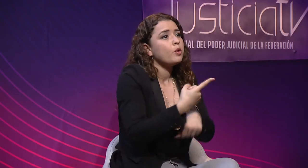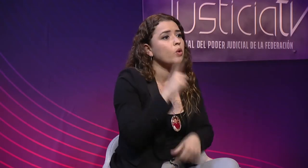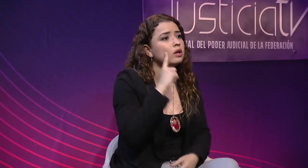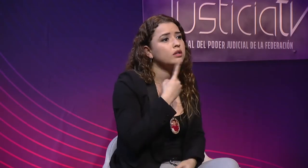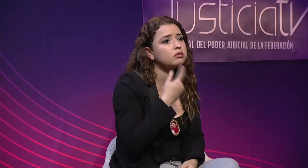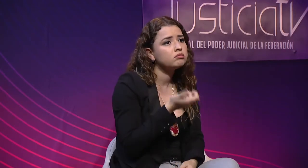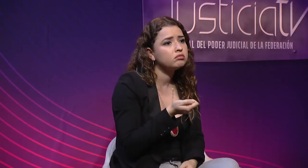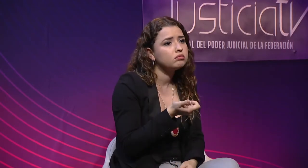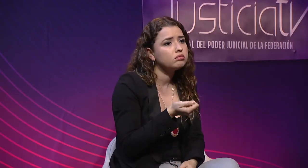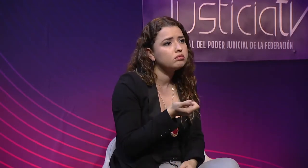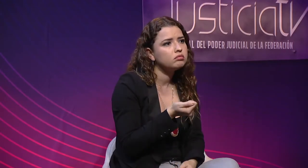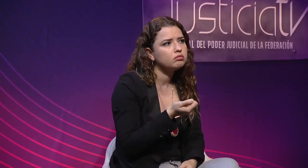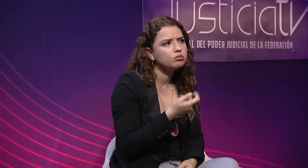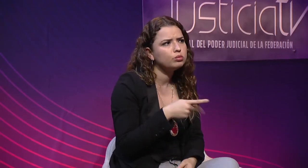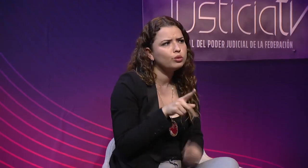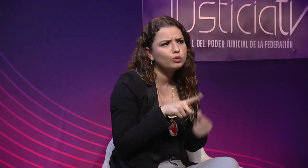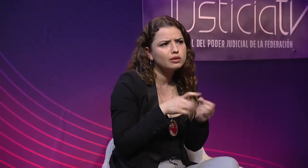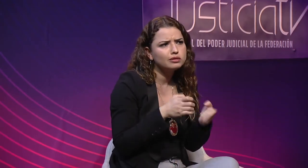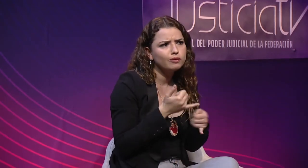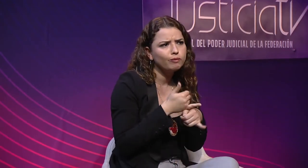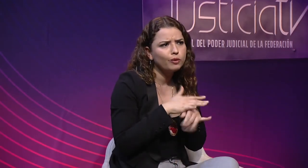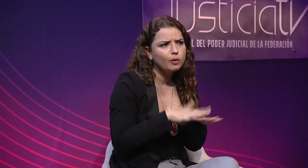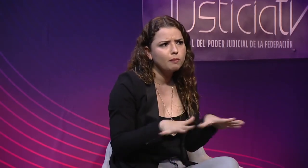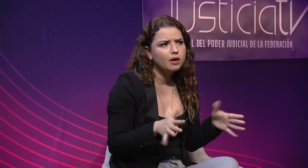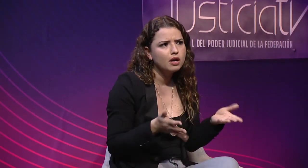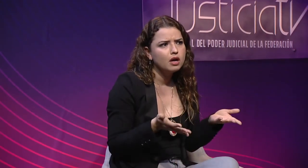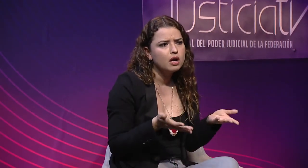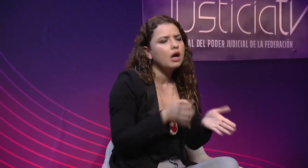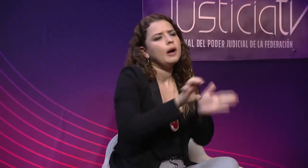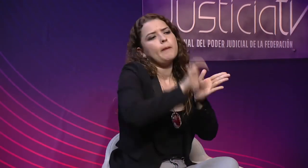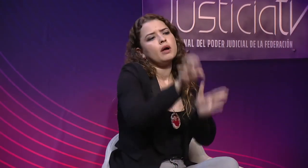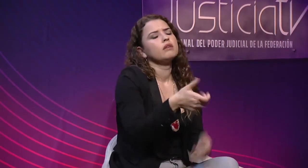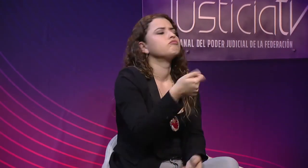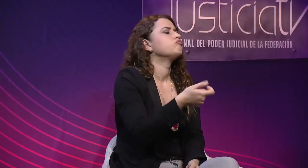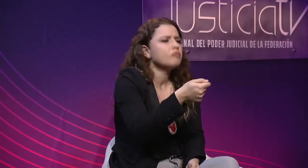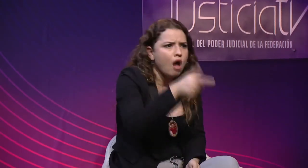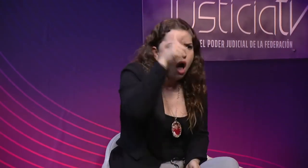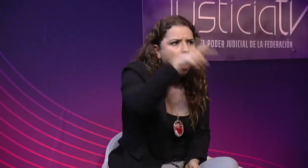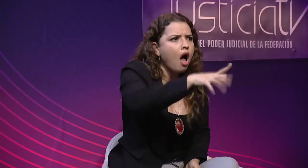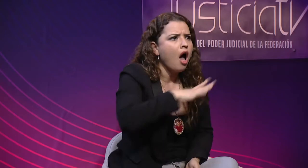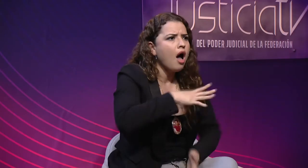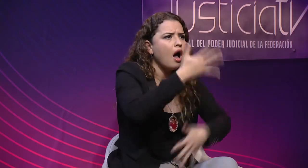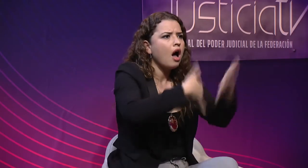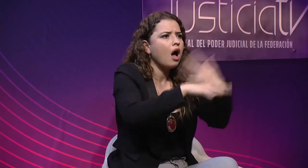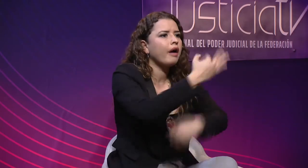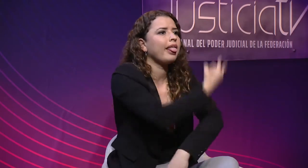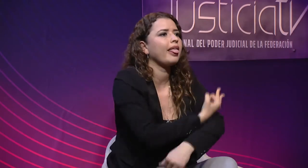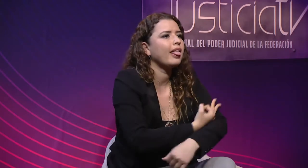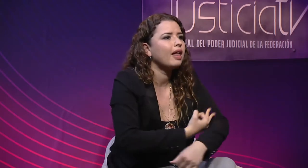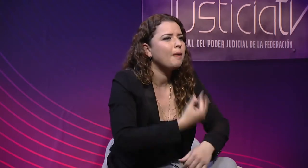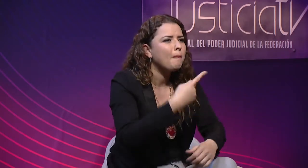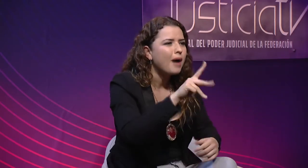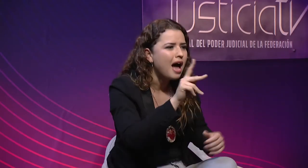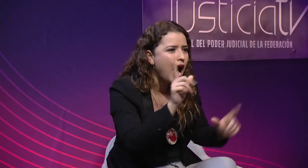con subtitulaje. Estoy buscando, puedo estar mucho tiempo buscando un programa, y ¿dónde está la información? A veces